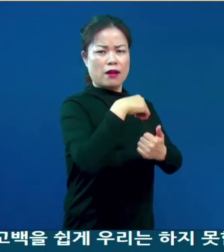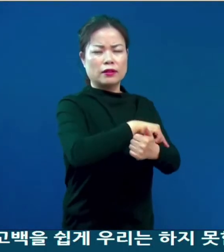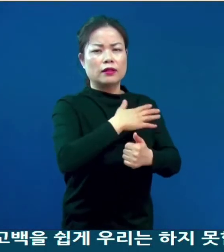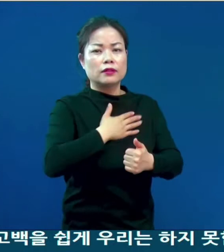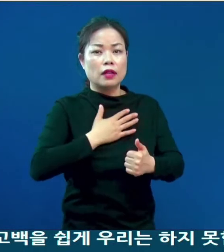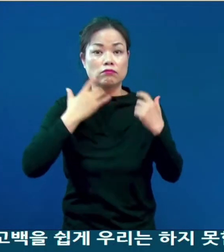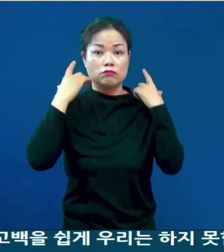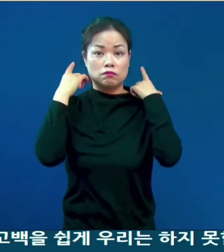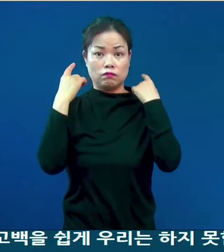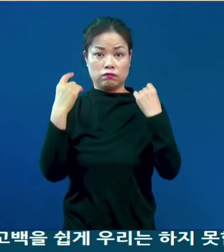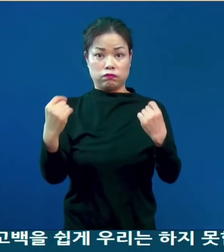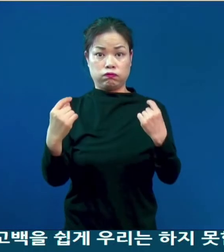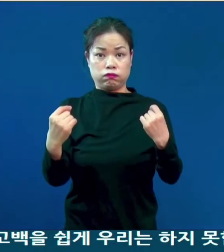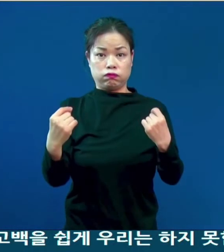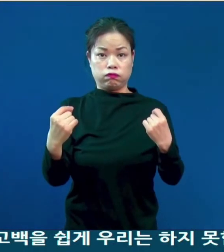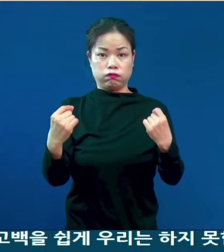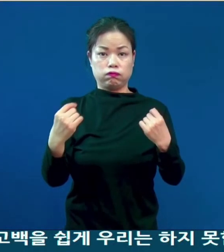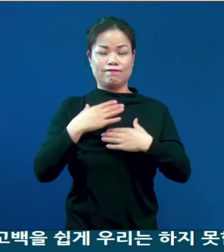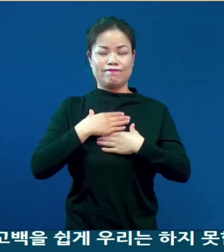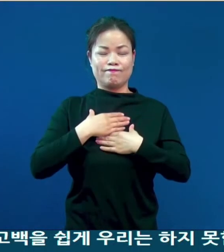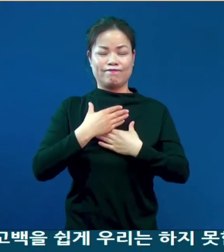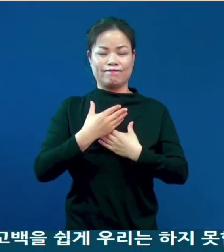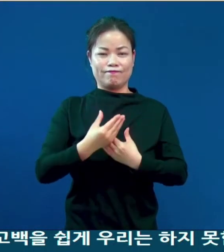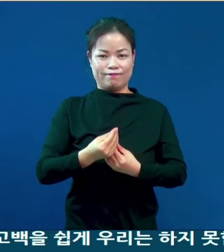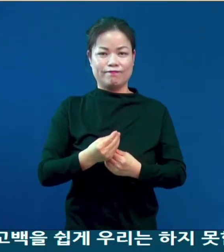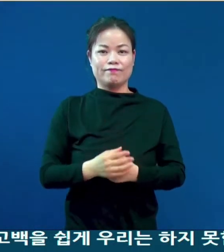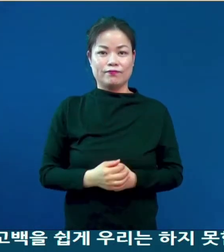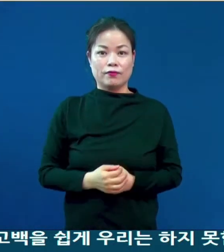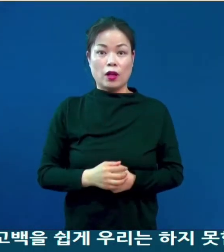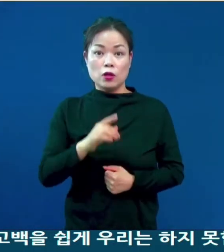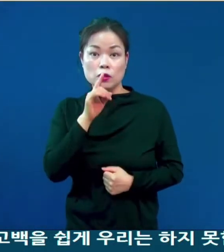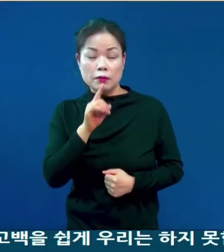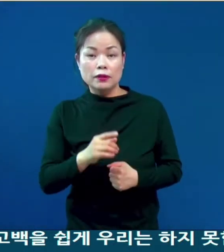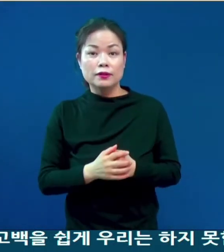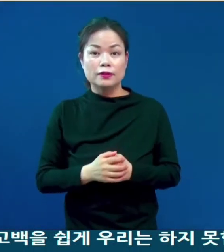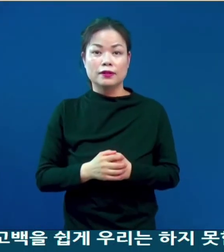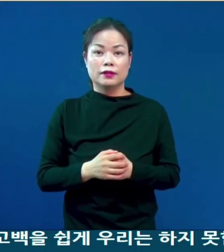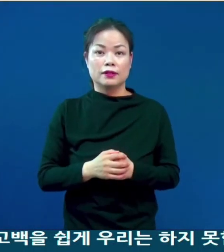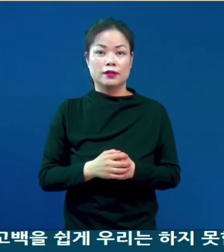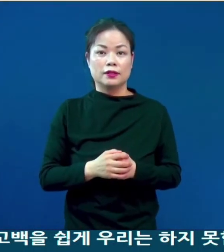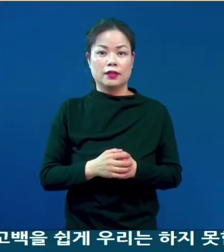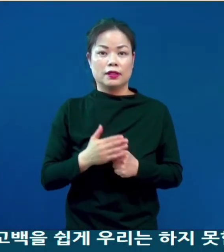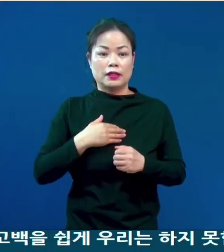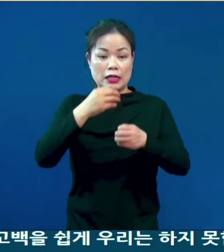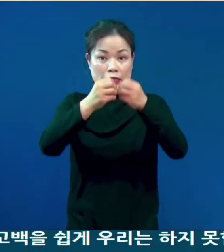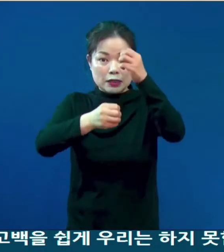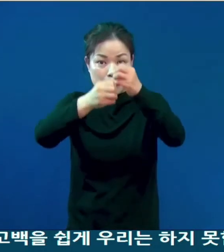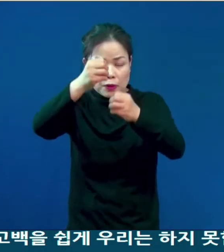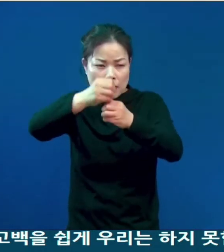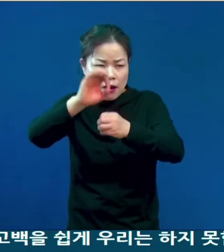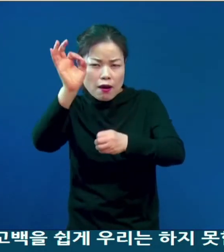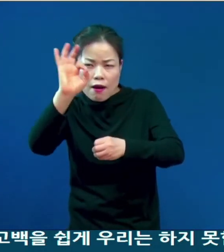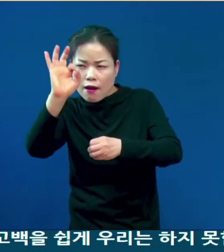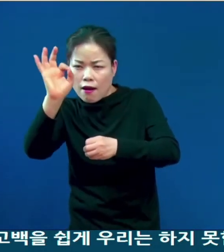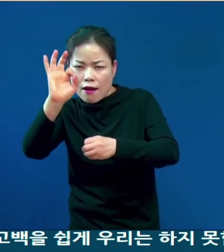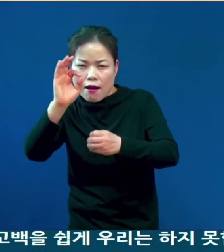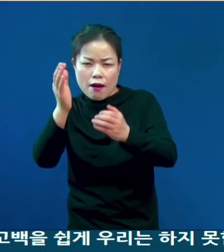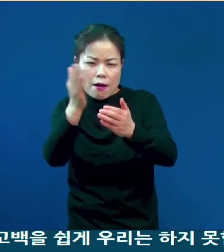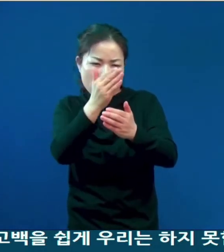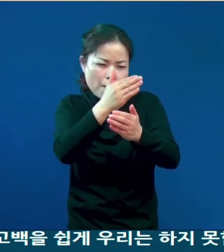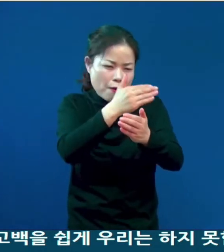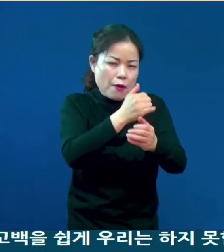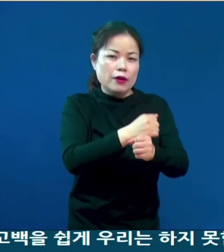나는 여전히 태연하리로다. 이 말씀 또 제가 시편 말씀을 또 찾아보니까